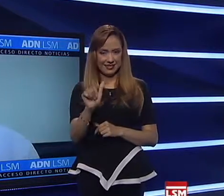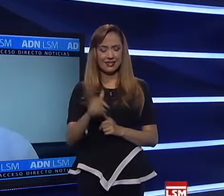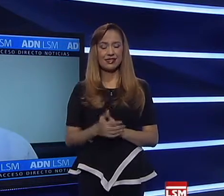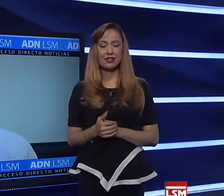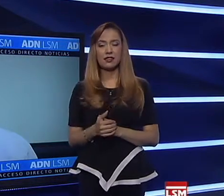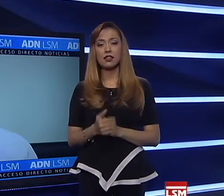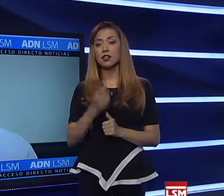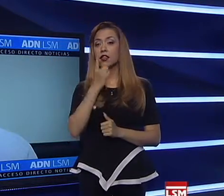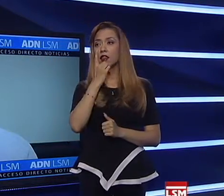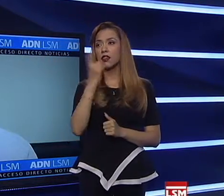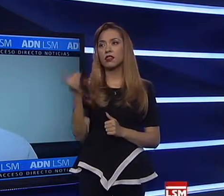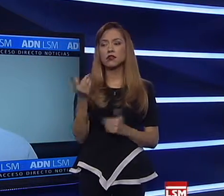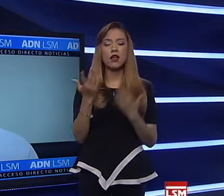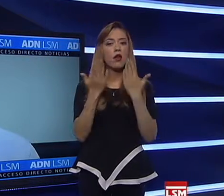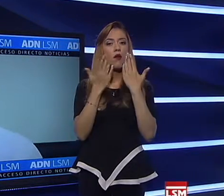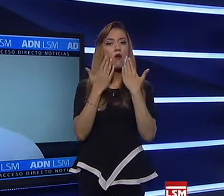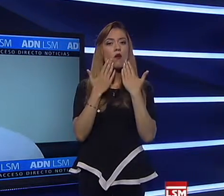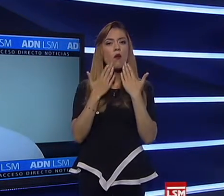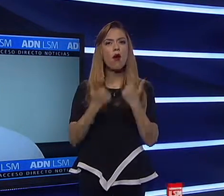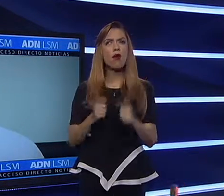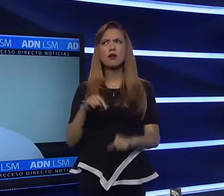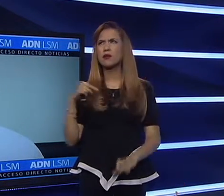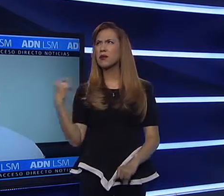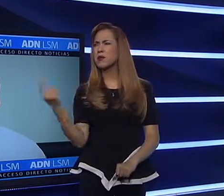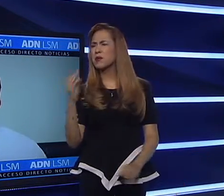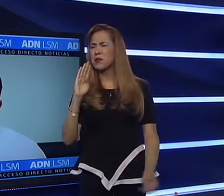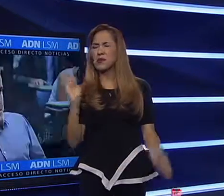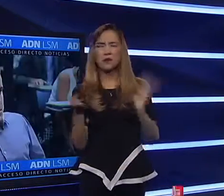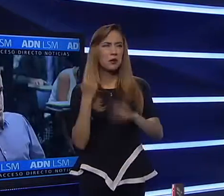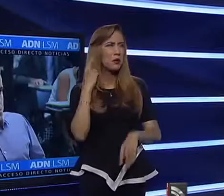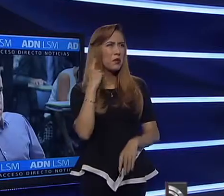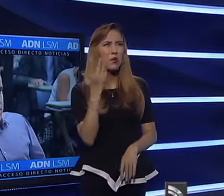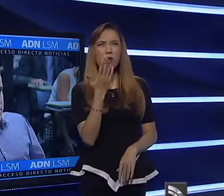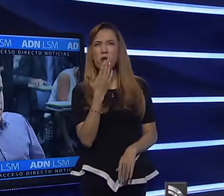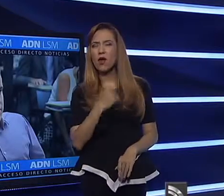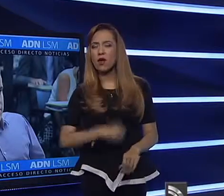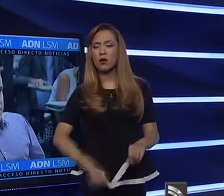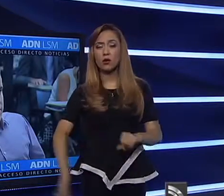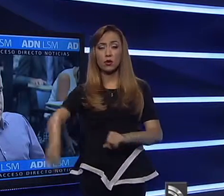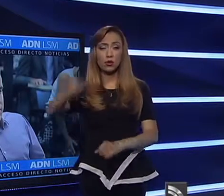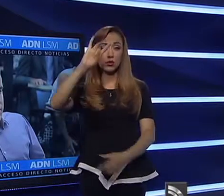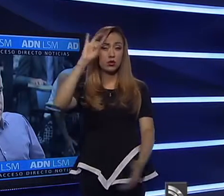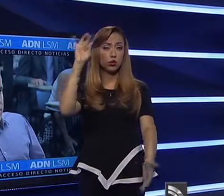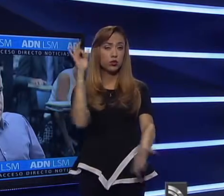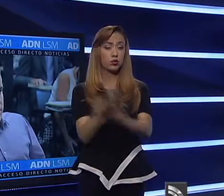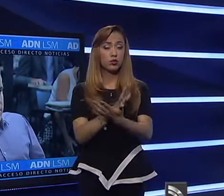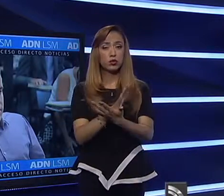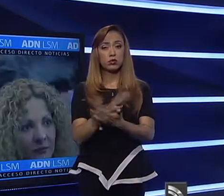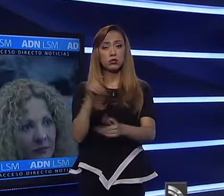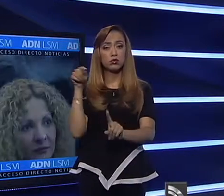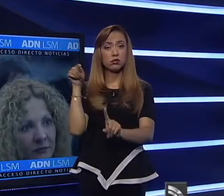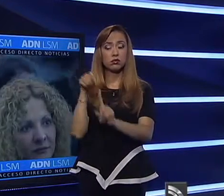Aseguró que no hay sistema más eficaz en el mundo si se compara la cantidad de recursos que recibe con los resultados